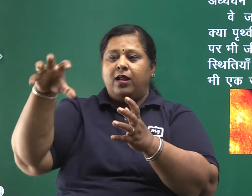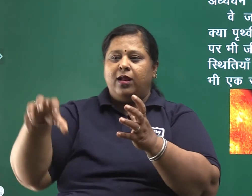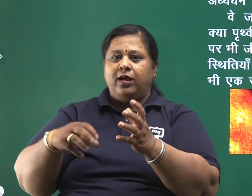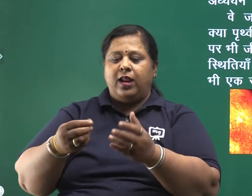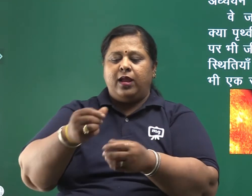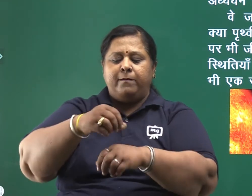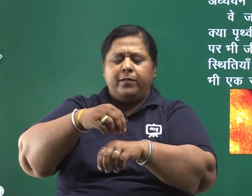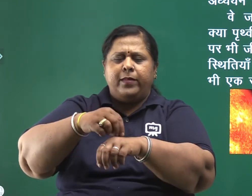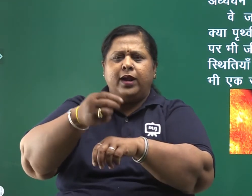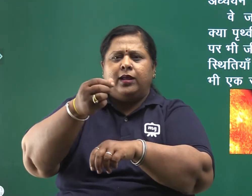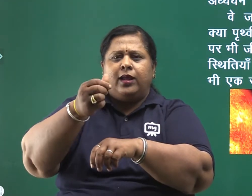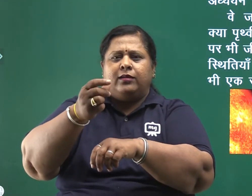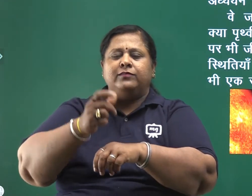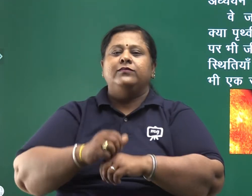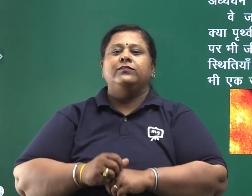मिट्टी के